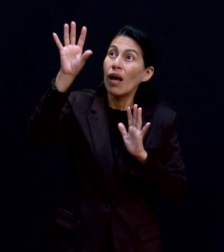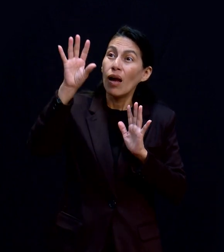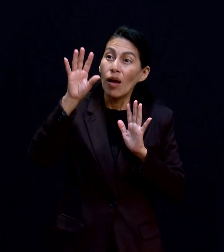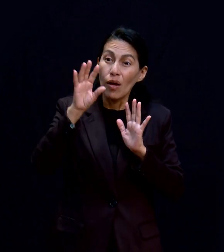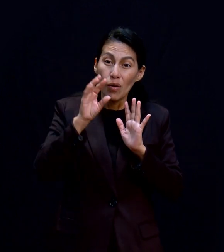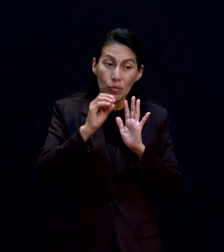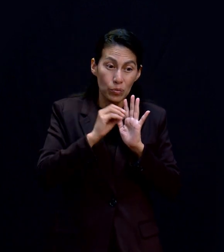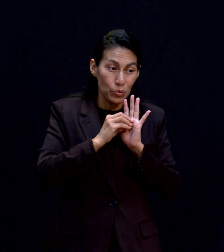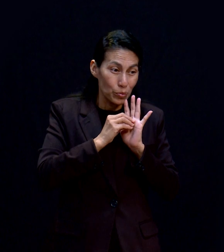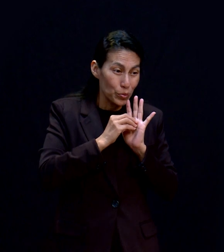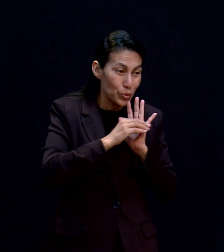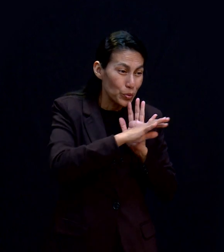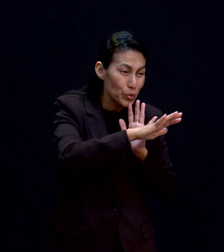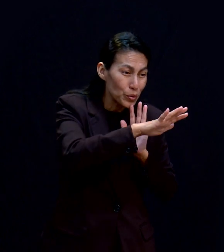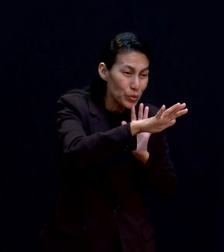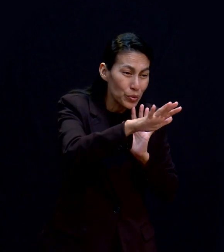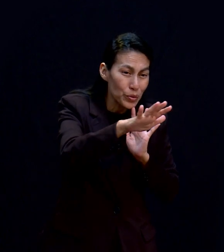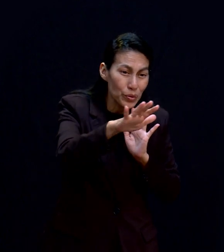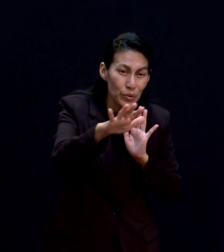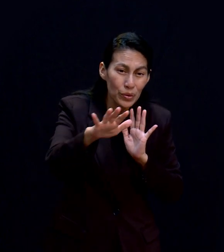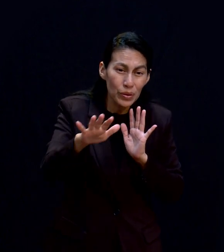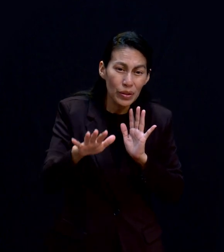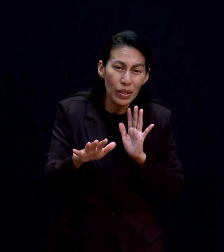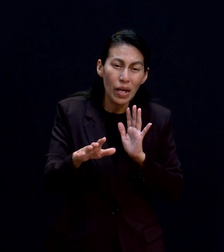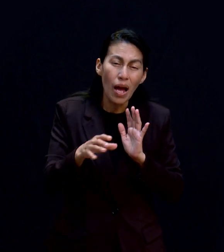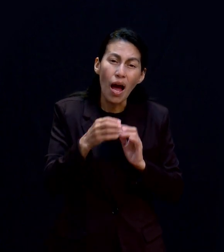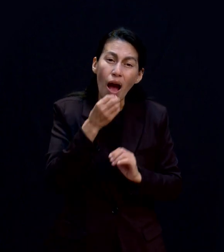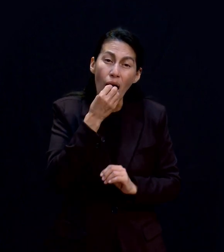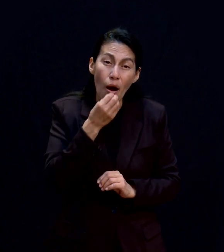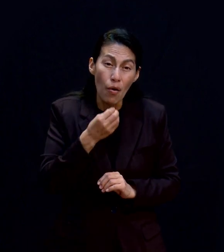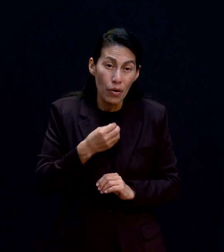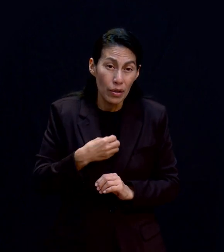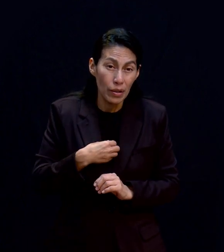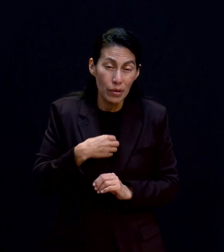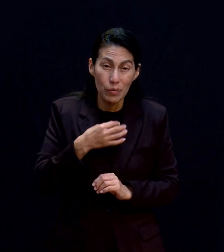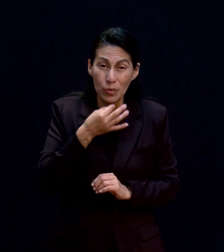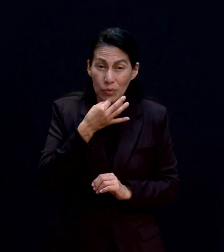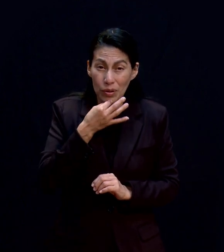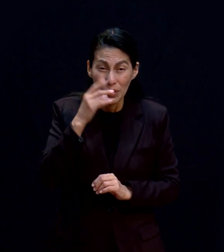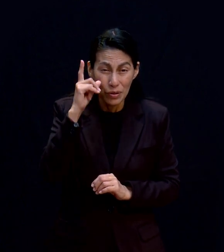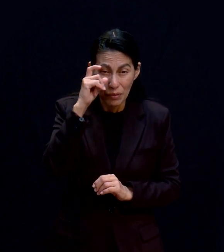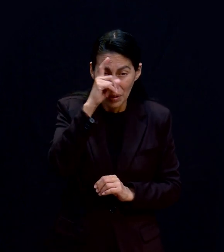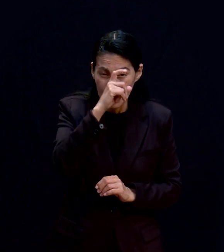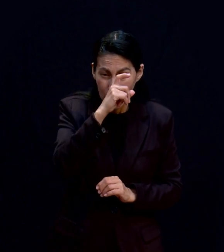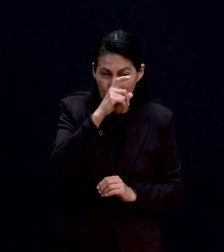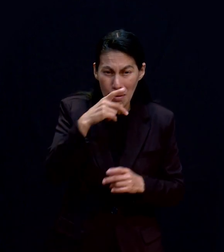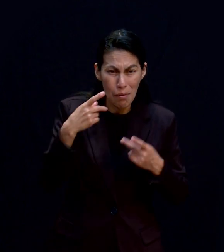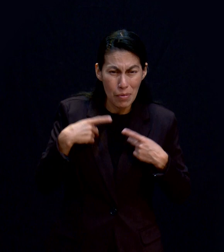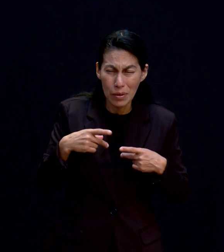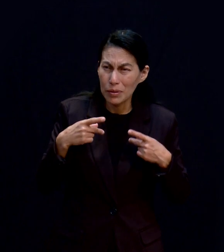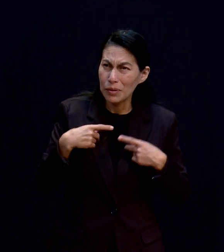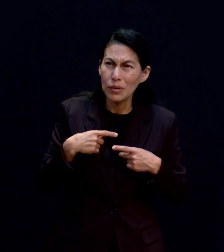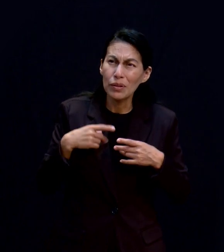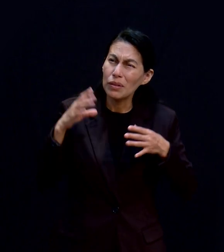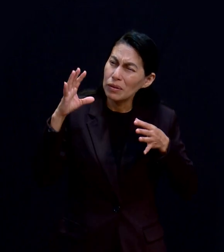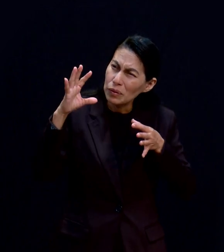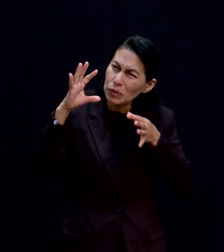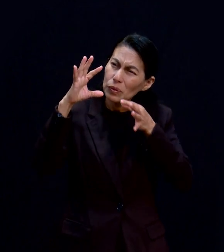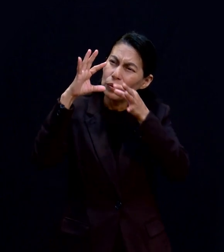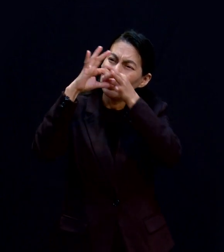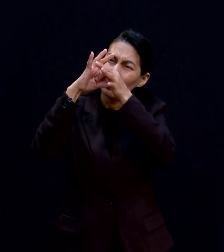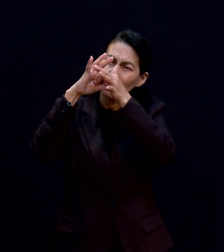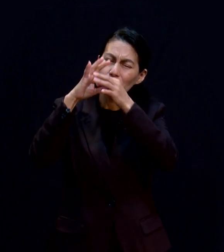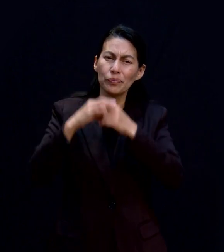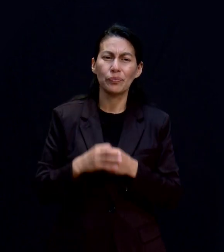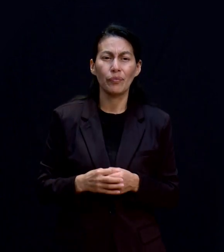esperanza en dios de la fe en medio de momentos tan difíciles que estamos viviendo en términos